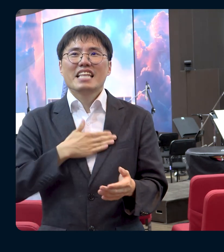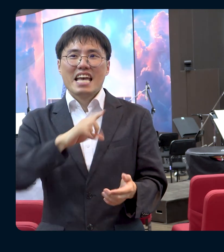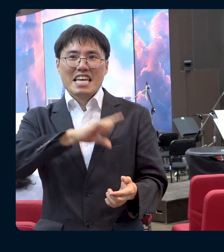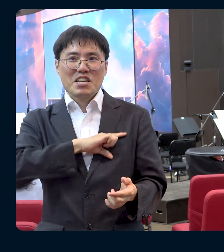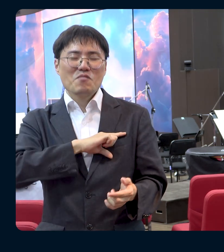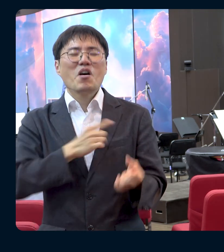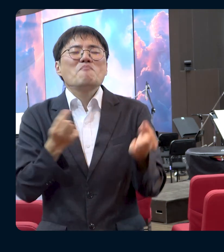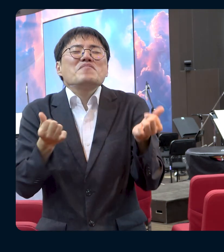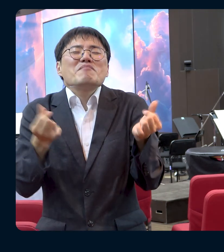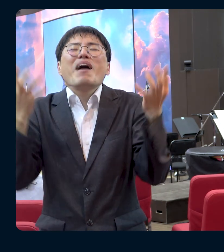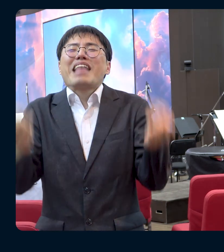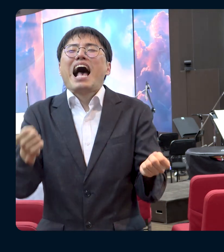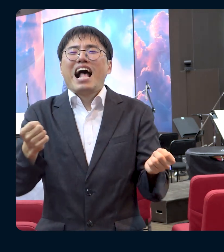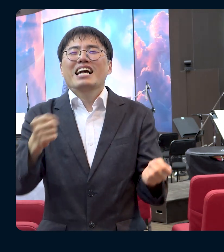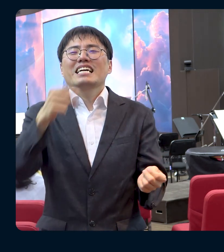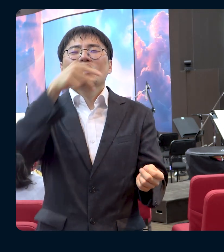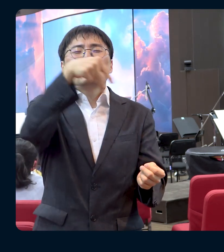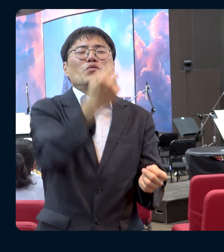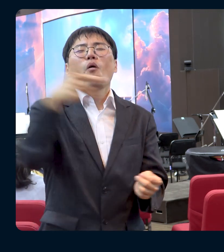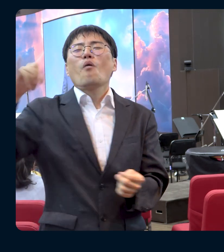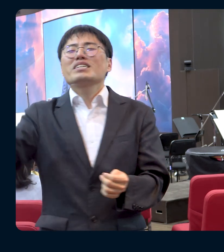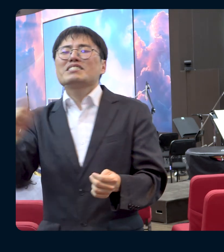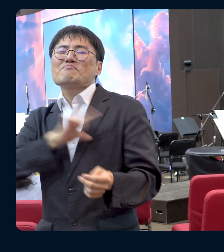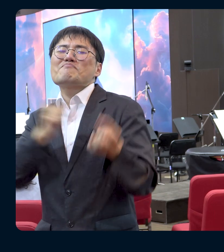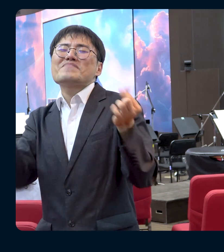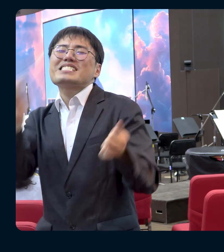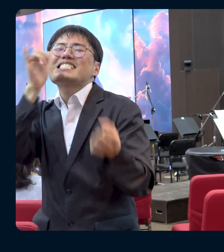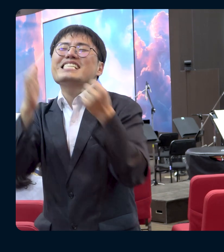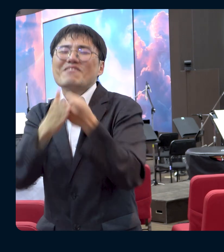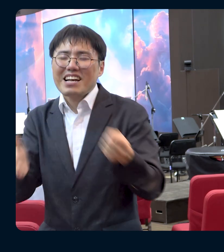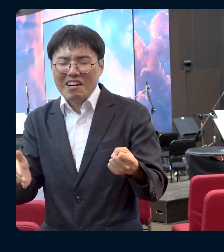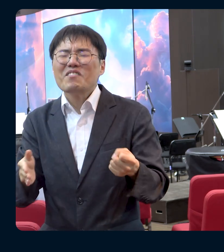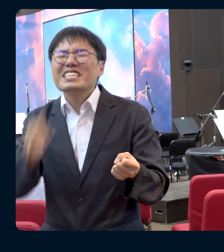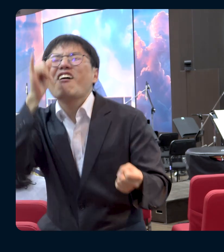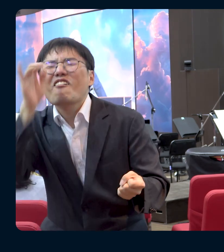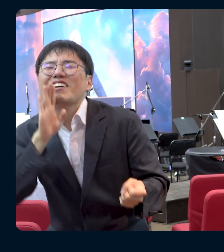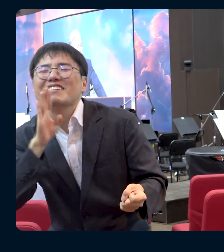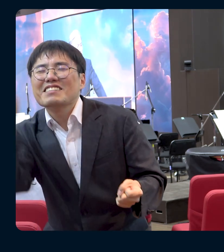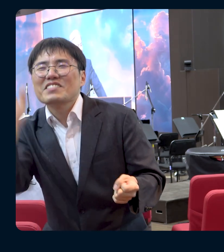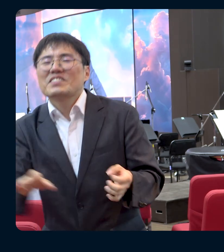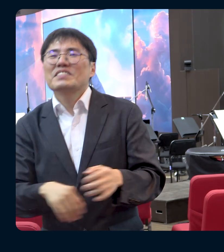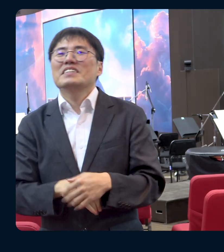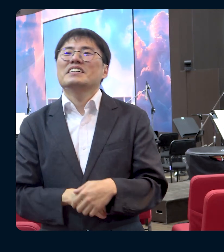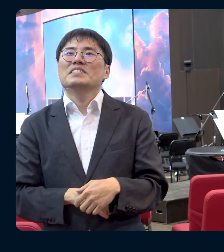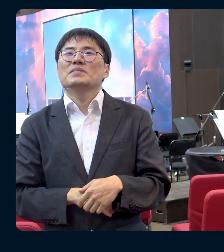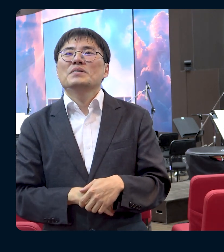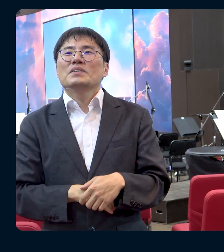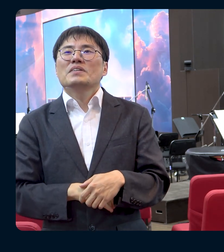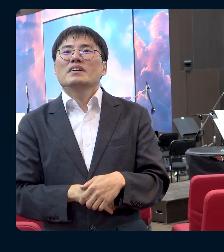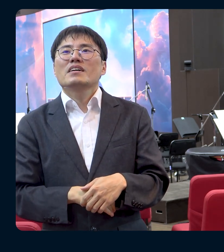것은 제 이름하고 두 자가 같기 때문만이 아니라, 그것도 꼭 있지만,